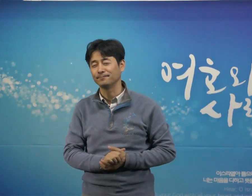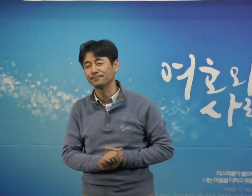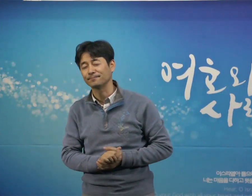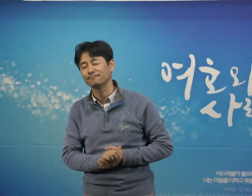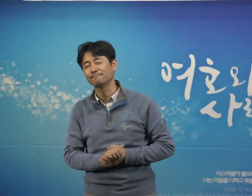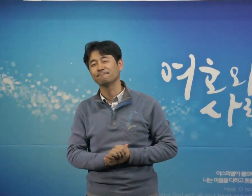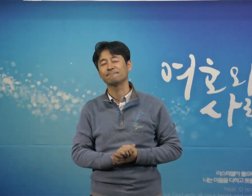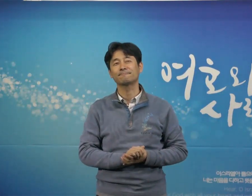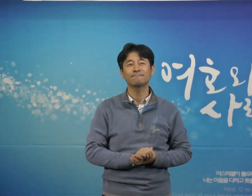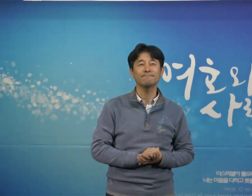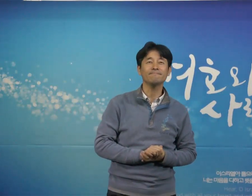이제 지내고 있습니다.